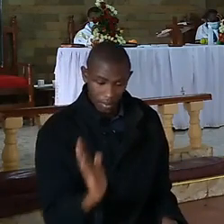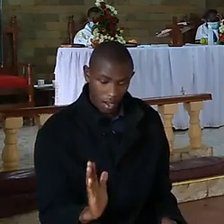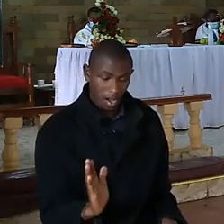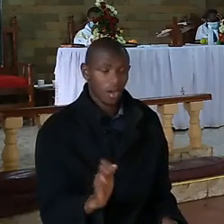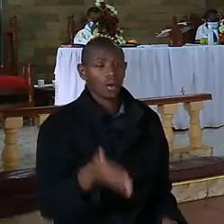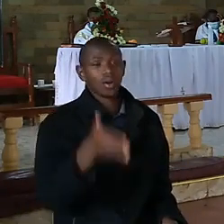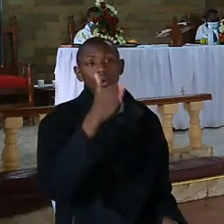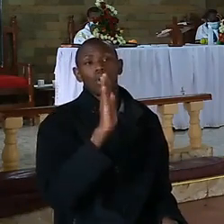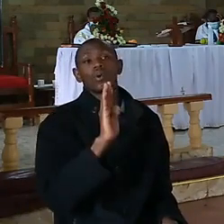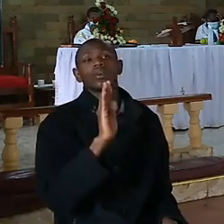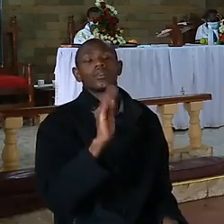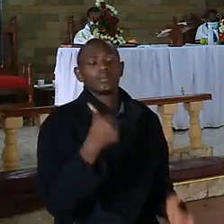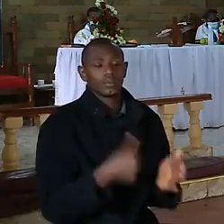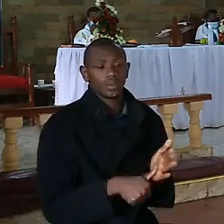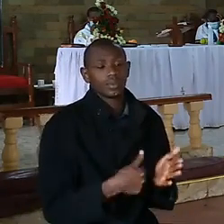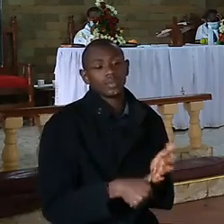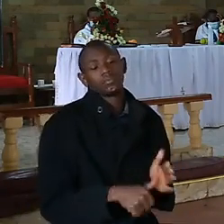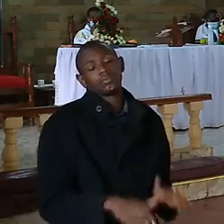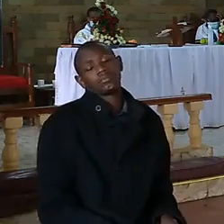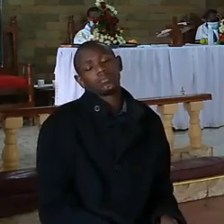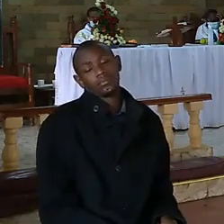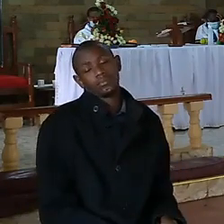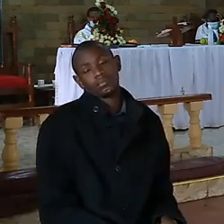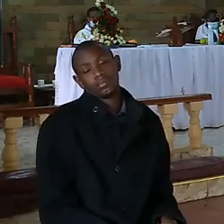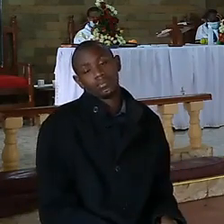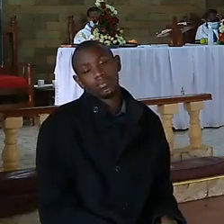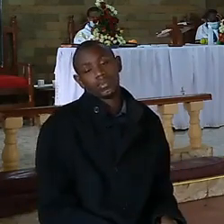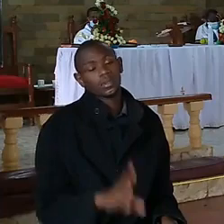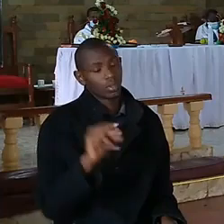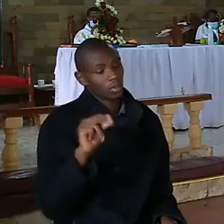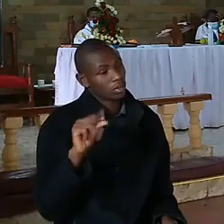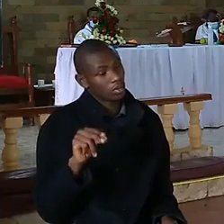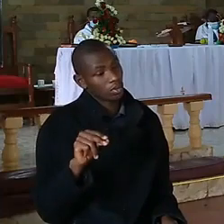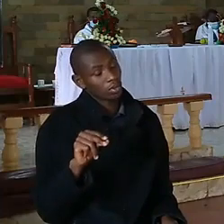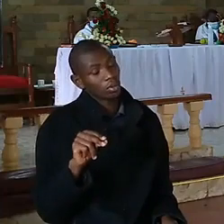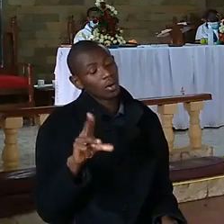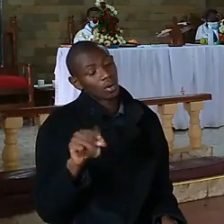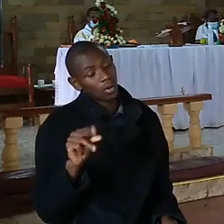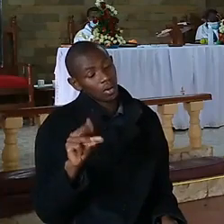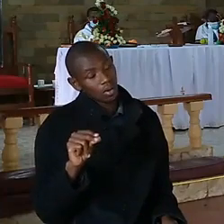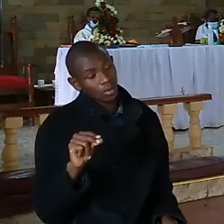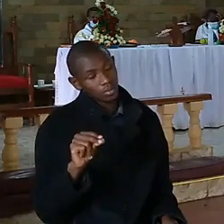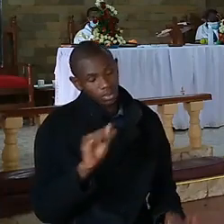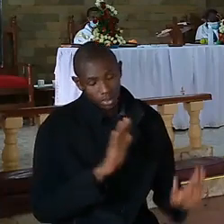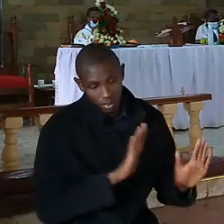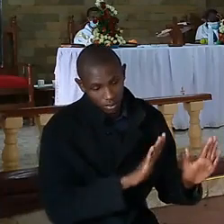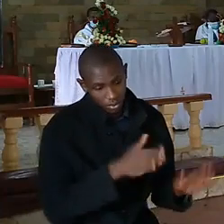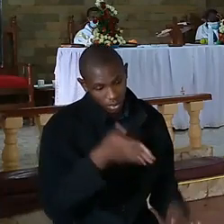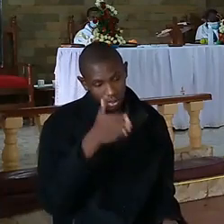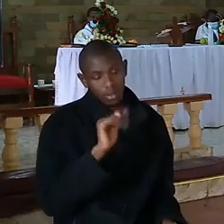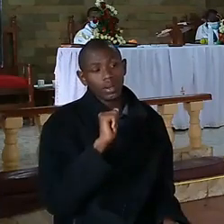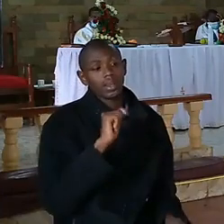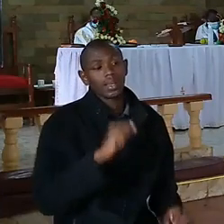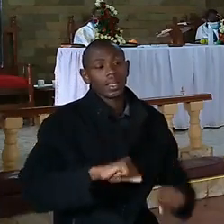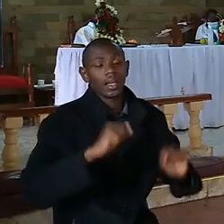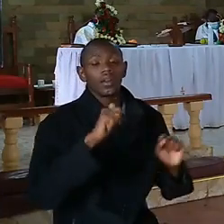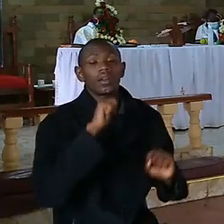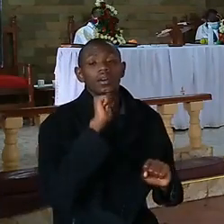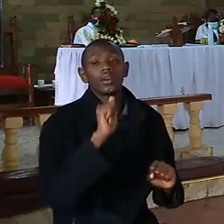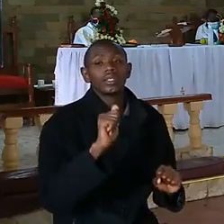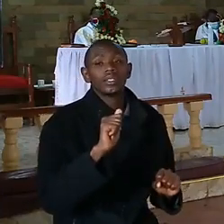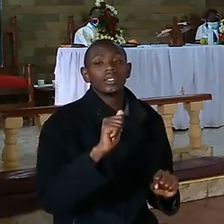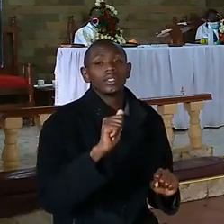out of the challenges. Iria tugeragira gutire hindi tukoragwo ati haria tukinyite mwathani ndangihota gutukinyira. Ne